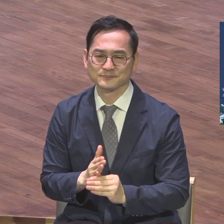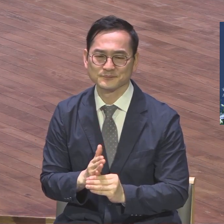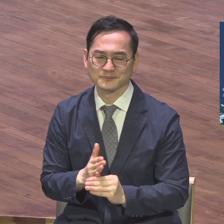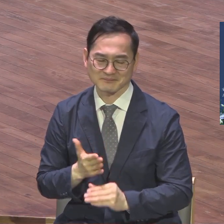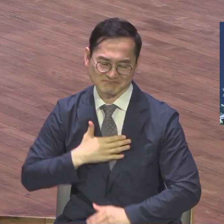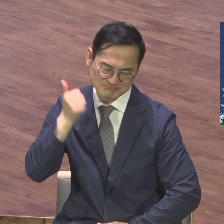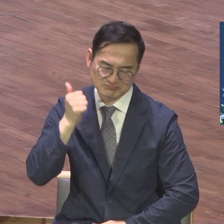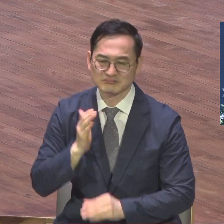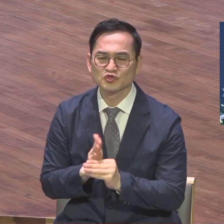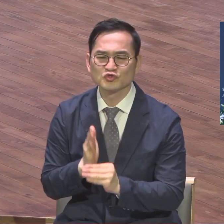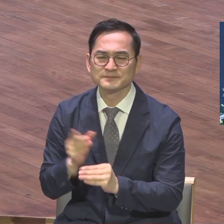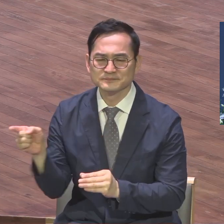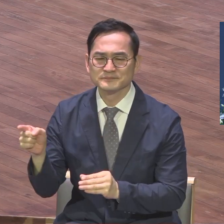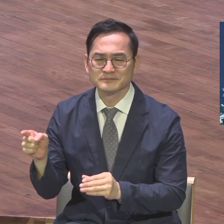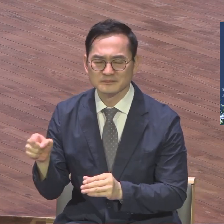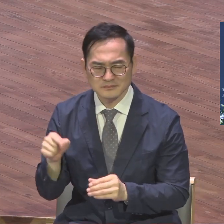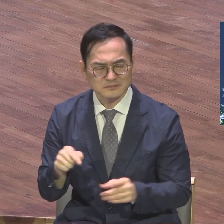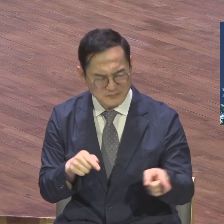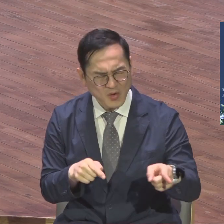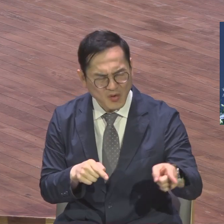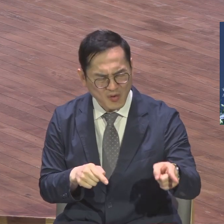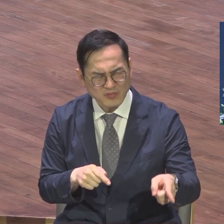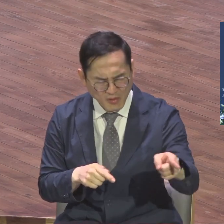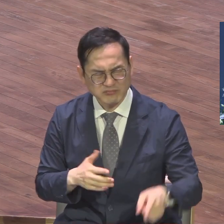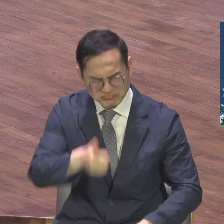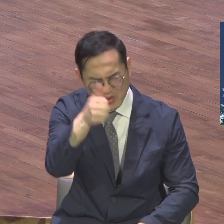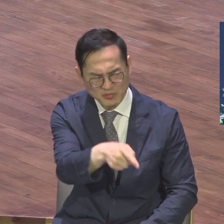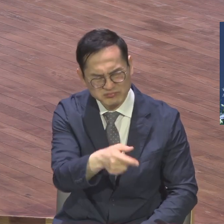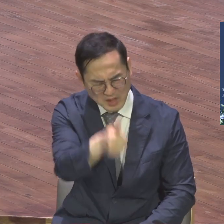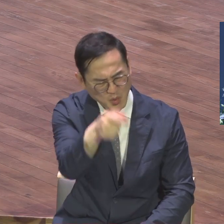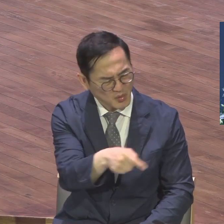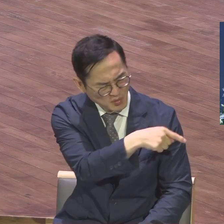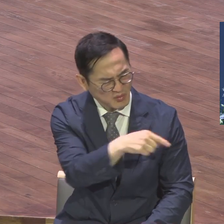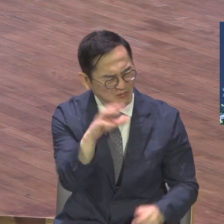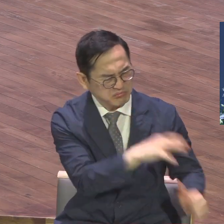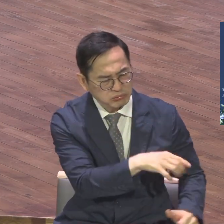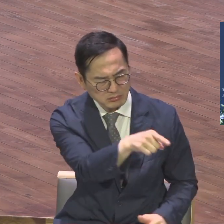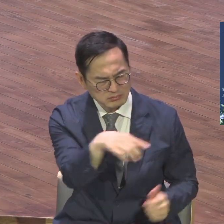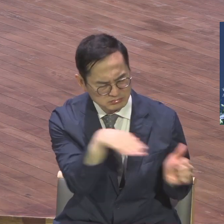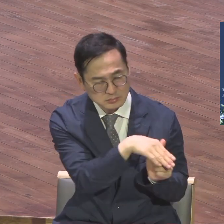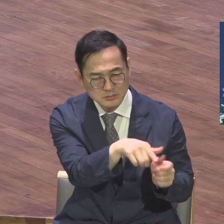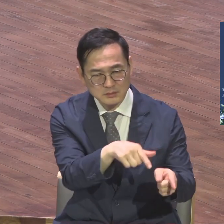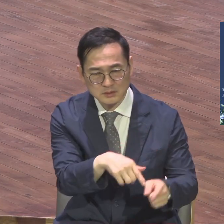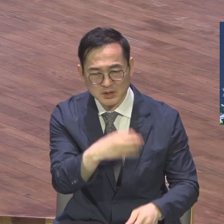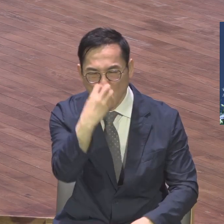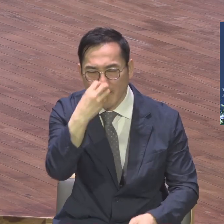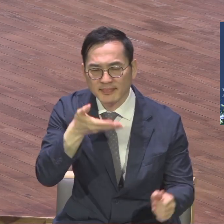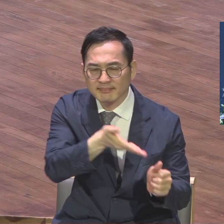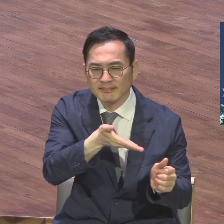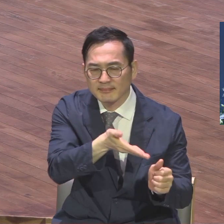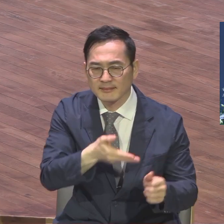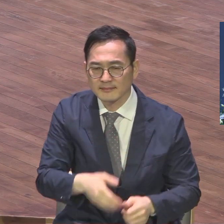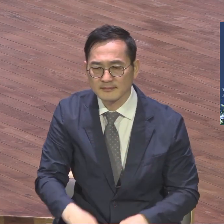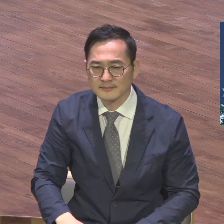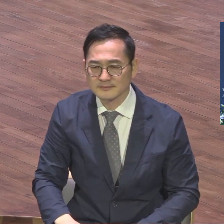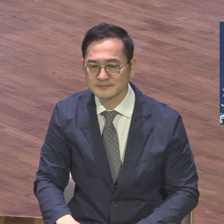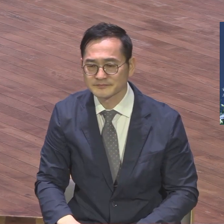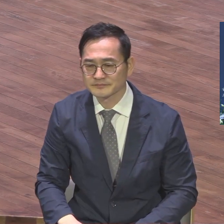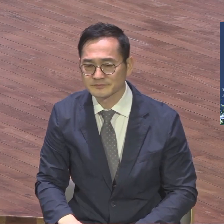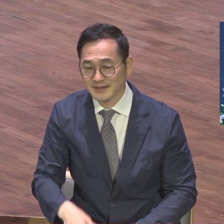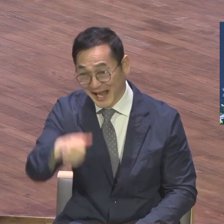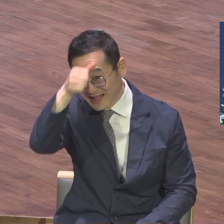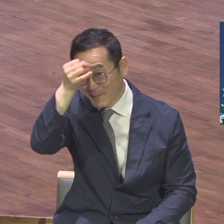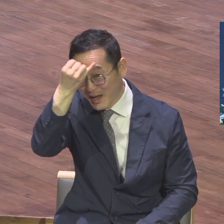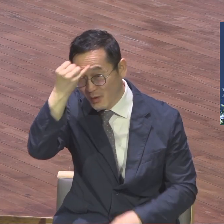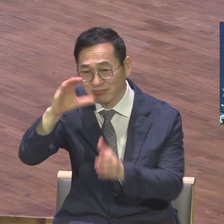자기 중심적 삶을 사는 너 중심적, 너가 중요한 거야, 너가 최고야. 그러면서 교만을 심어주죠. 이게 에덴 동산에서부터 시작된